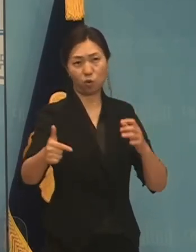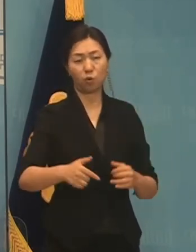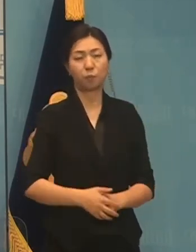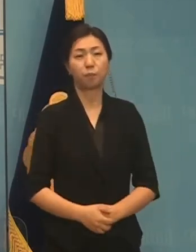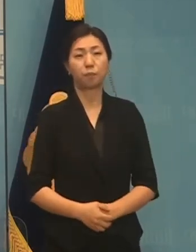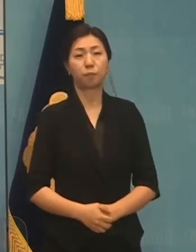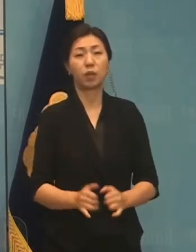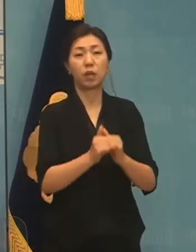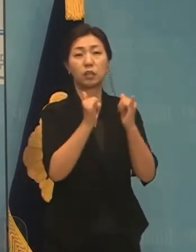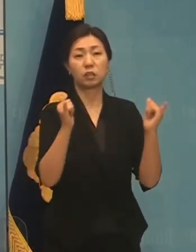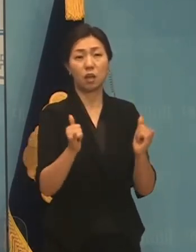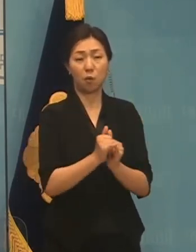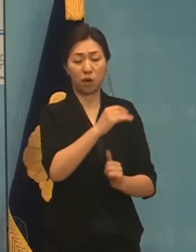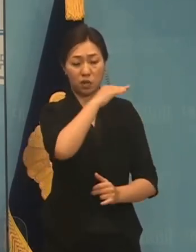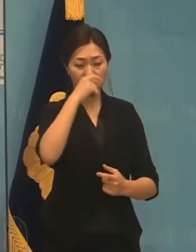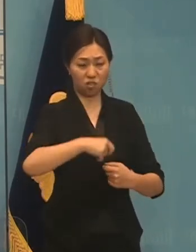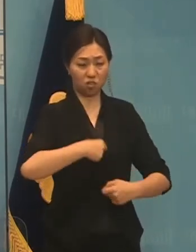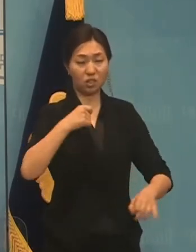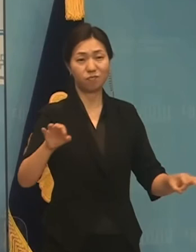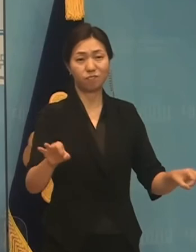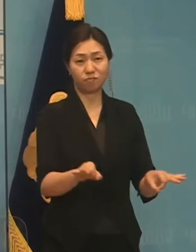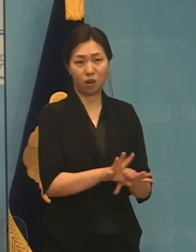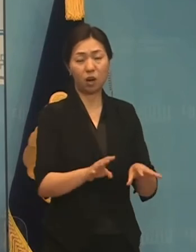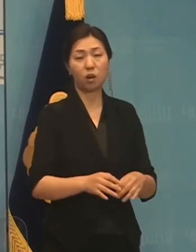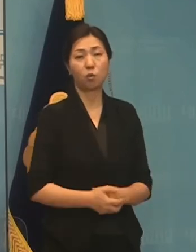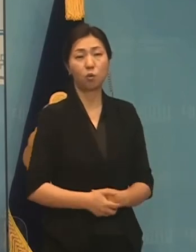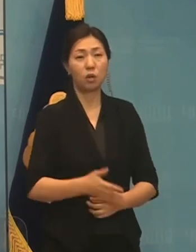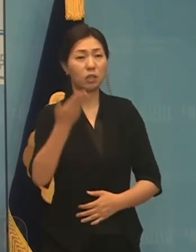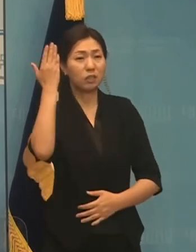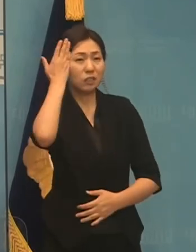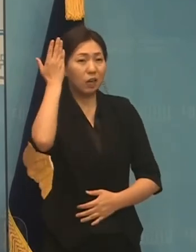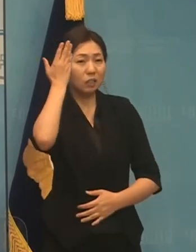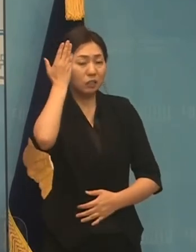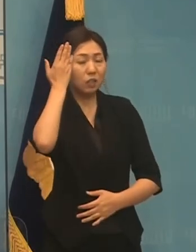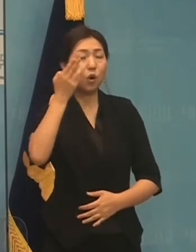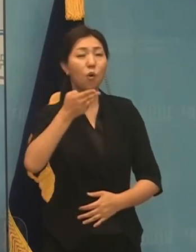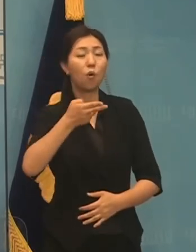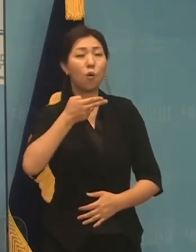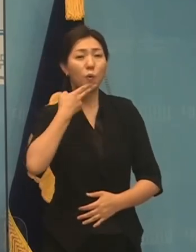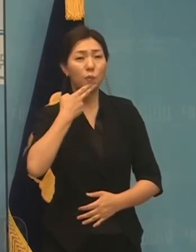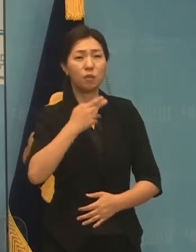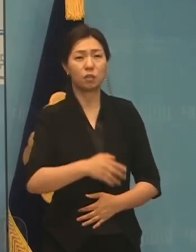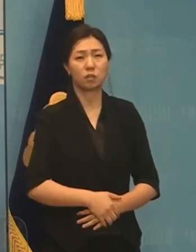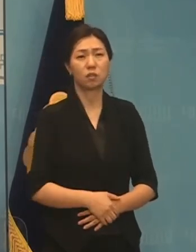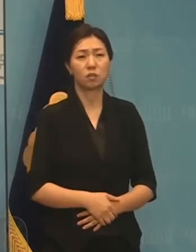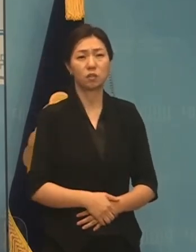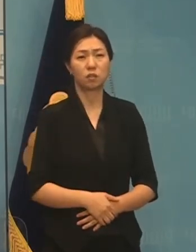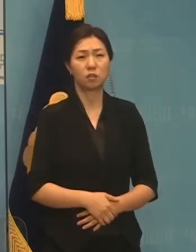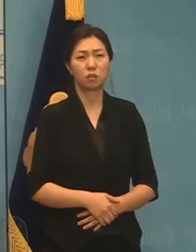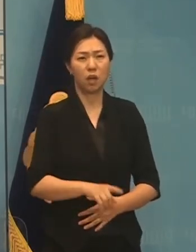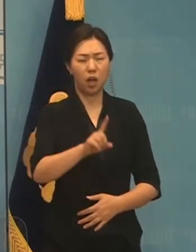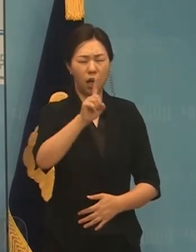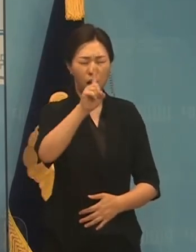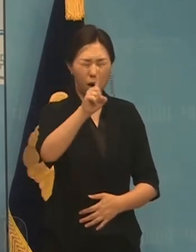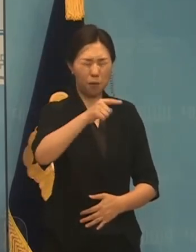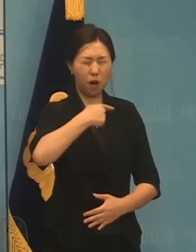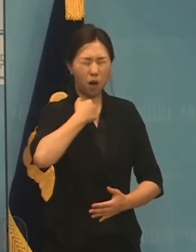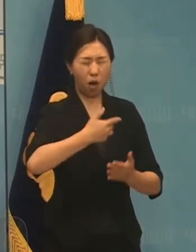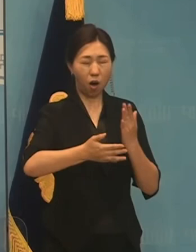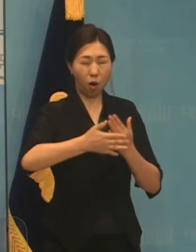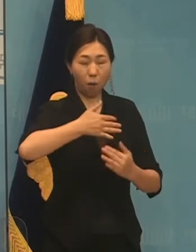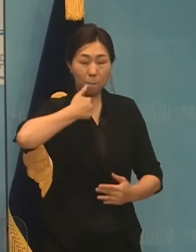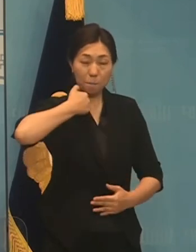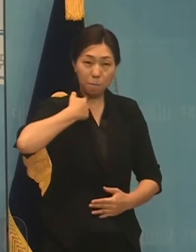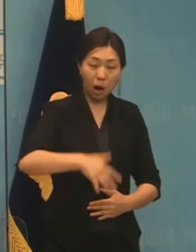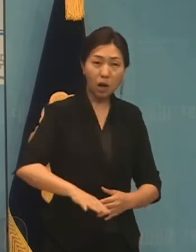사회의 정의는 실종되고 상식이 통하지 않는 한 번도 경험해보지 못한